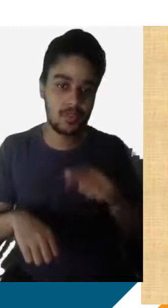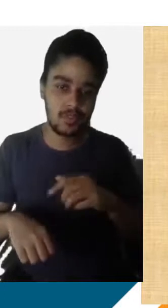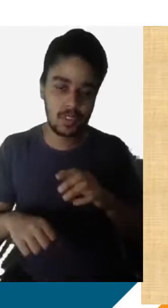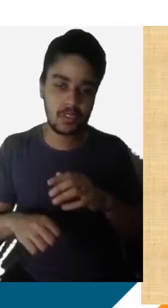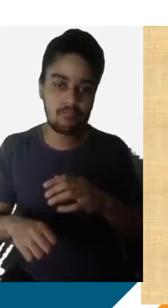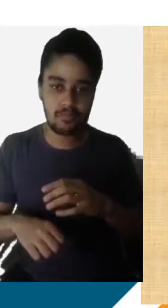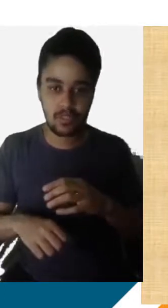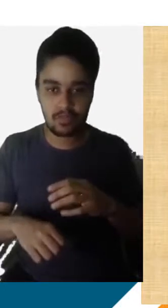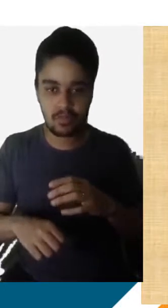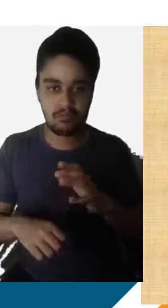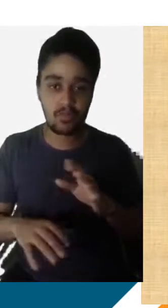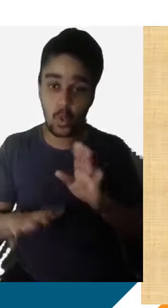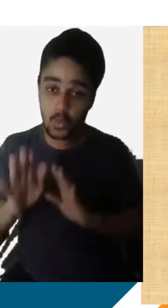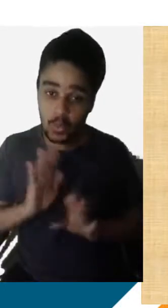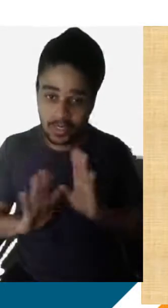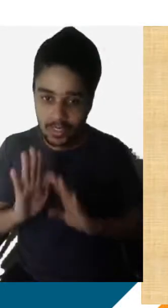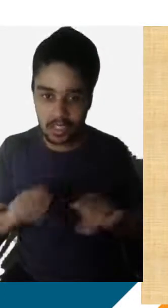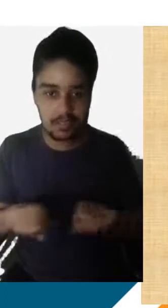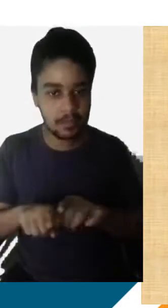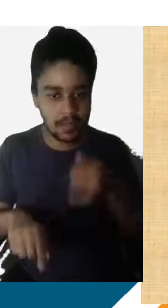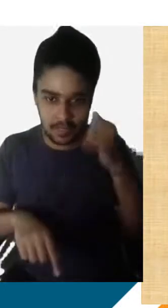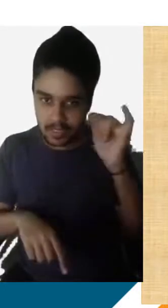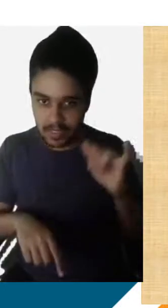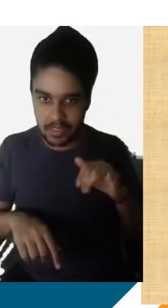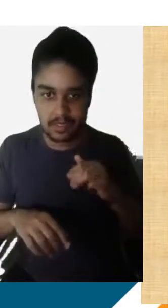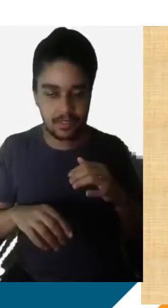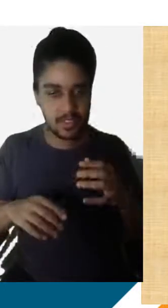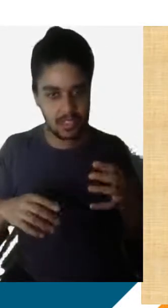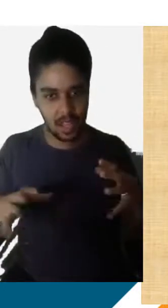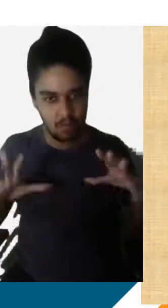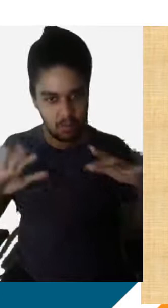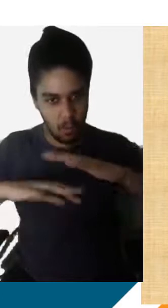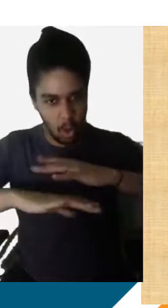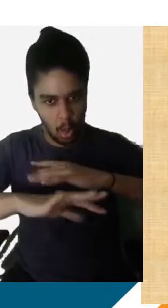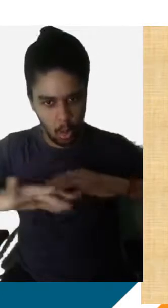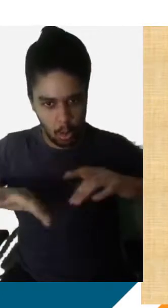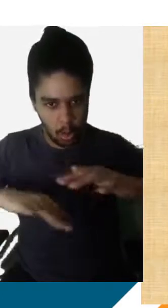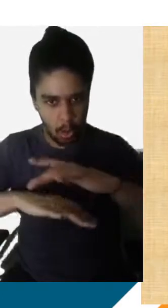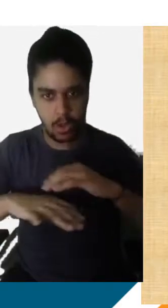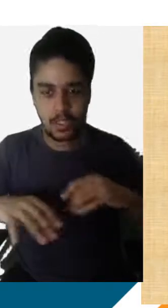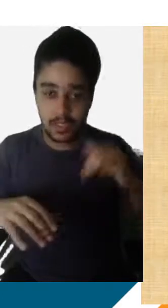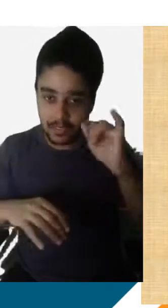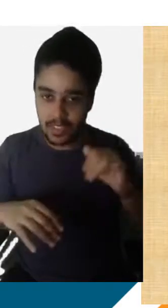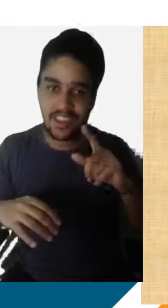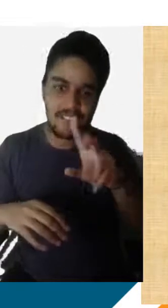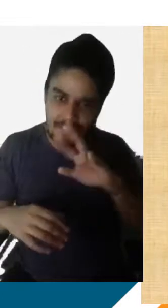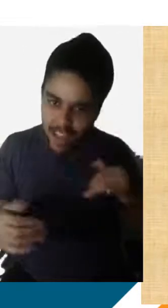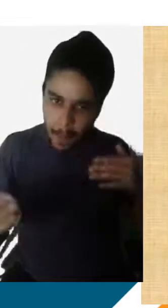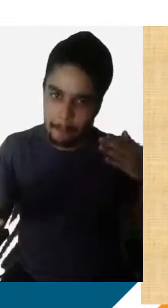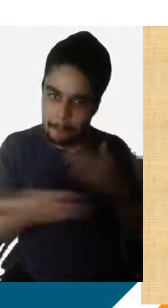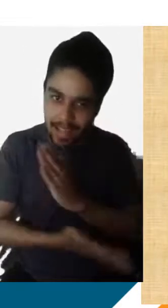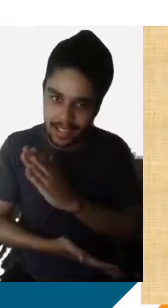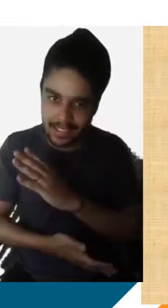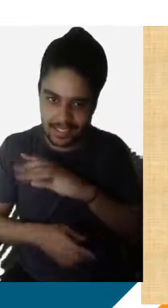cuidem bem, evitem aglomerações e coloquem na mente que vai passar. E que em já já a